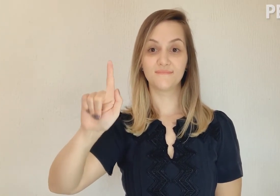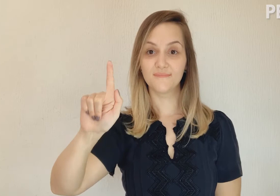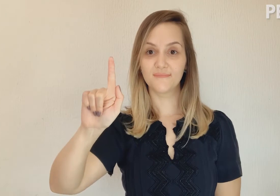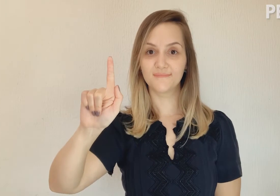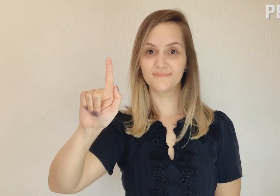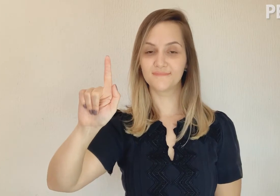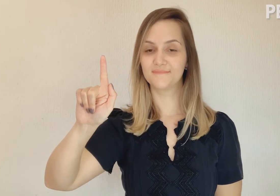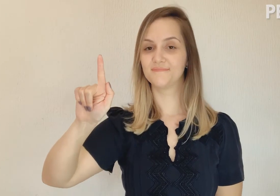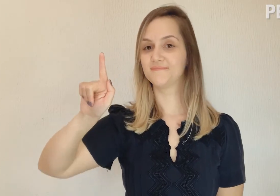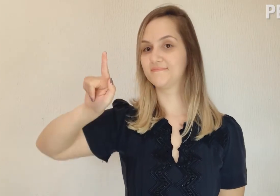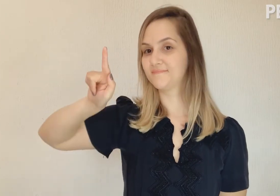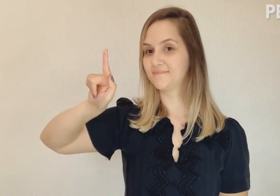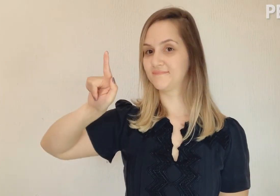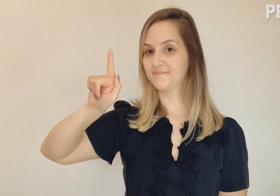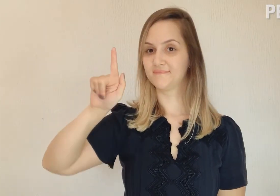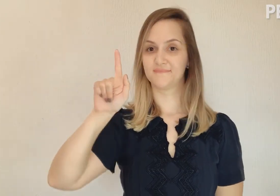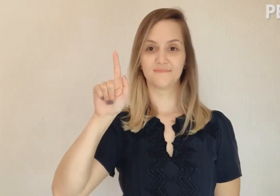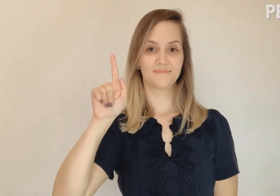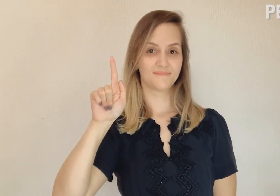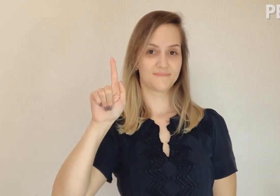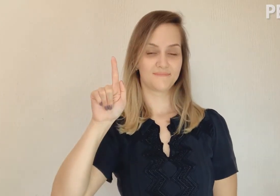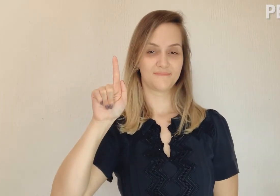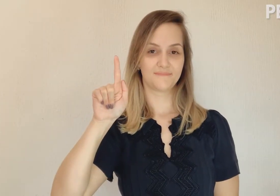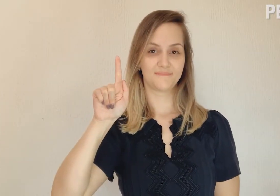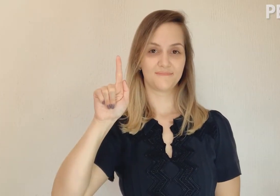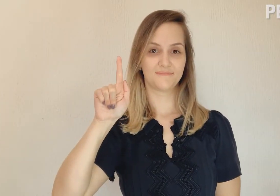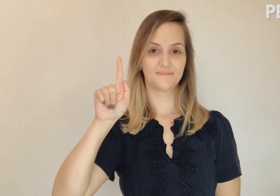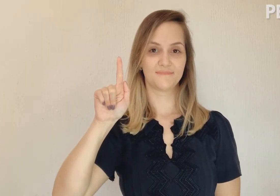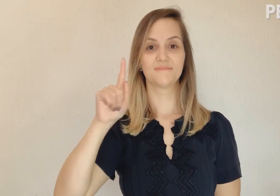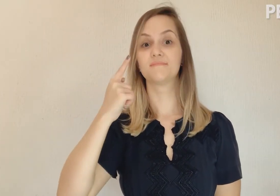Letra G, de novo, meu dedo indicador agora aponta para cima.